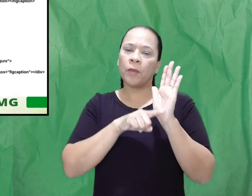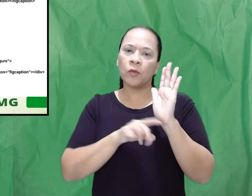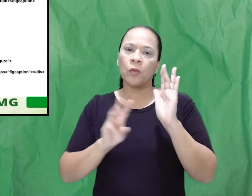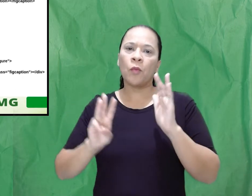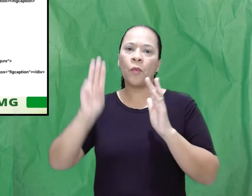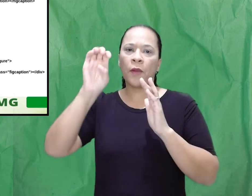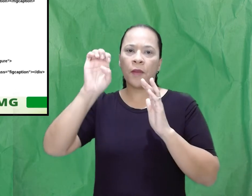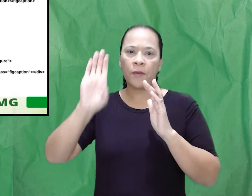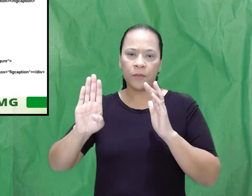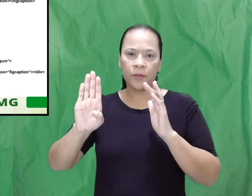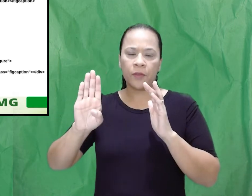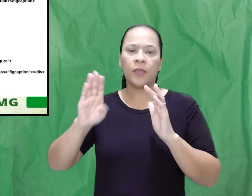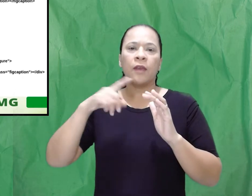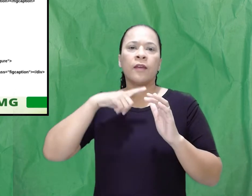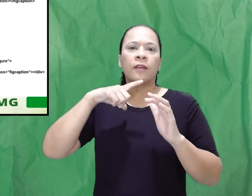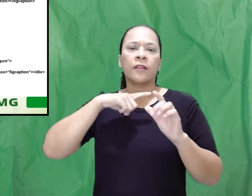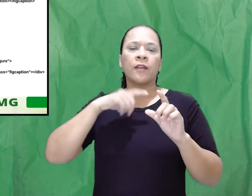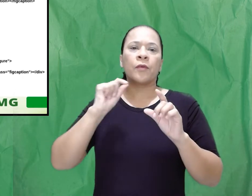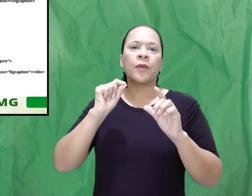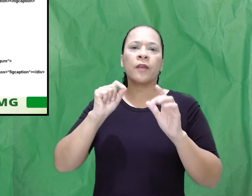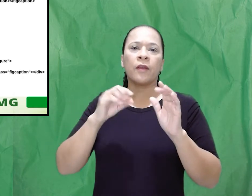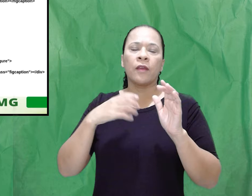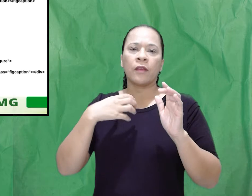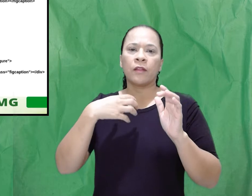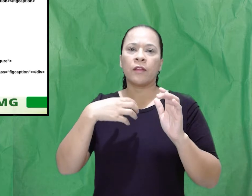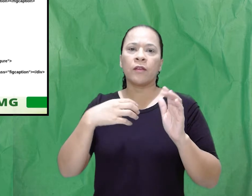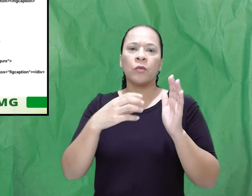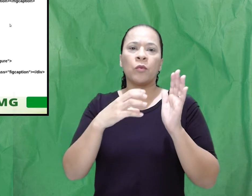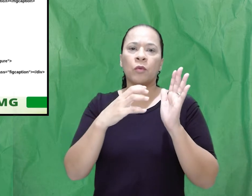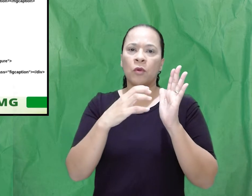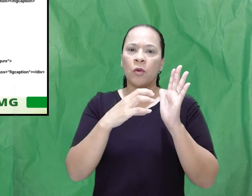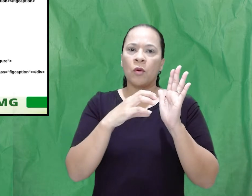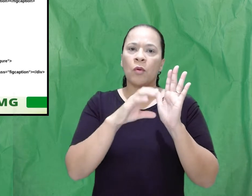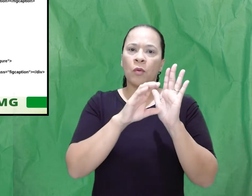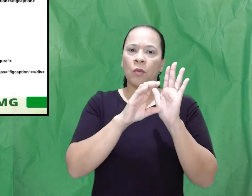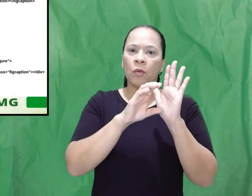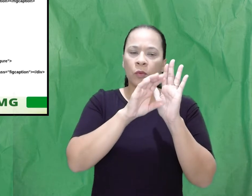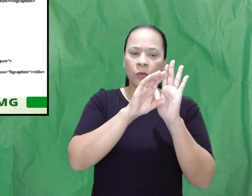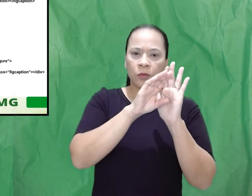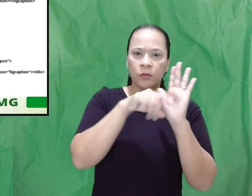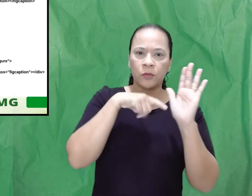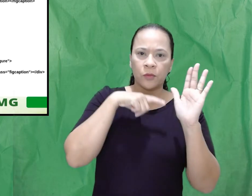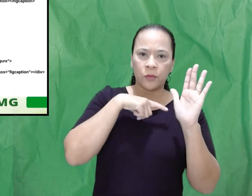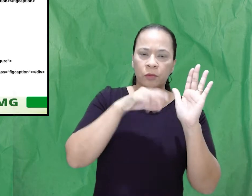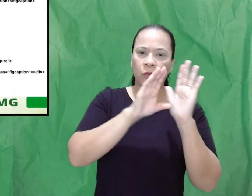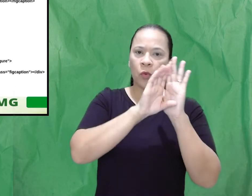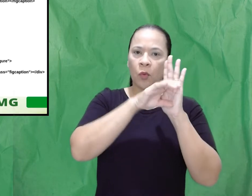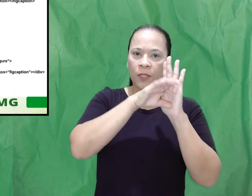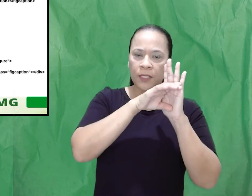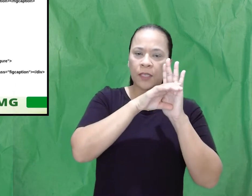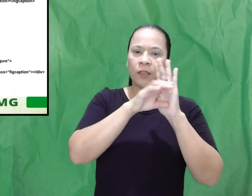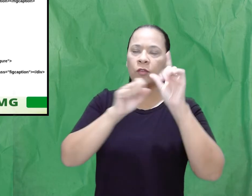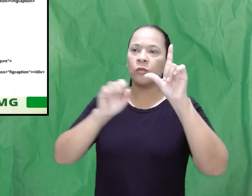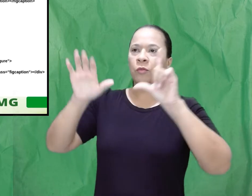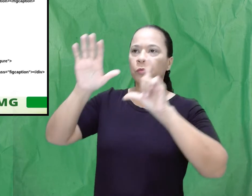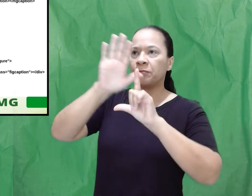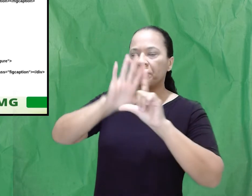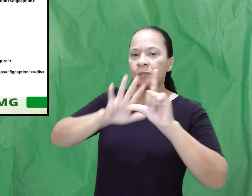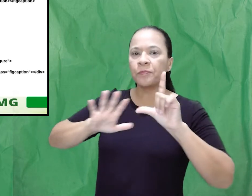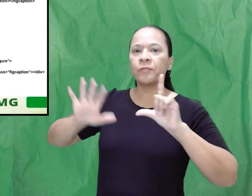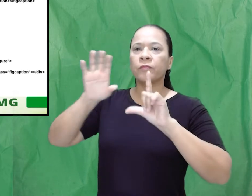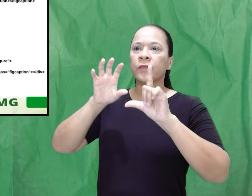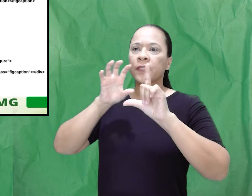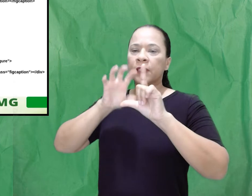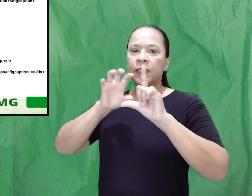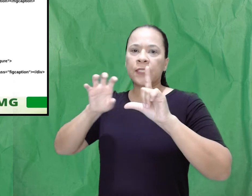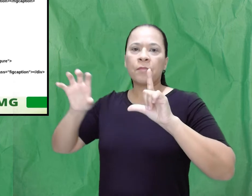que descrevem claramente o seu significado. Por exemplo, aqui eu tenho esse código na direita de um exemplo semântico e um exemplo